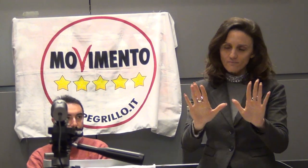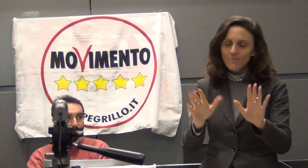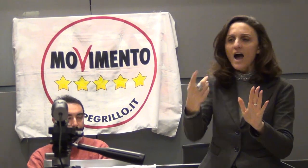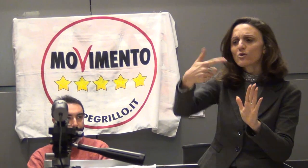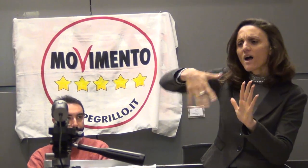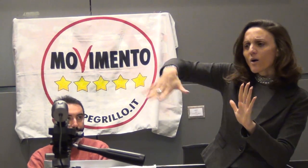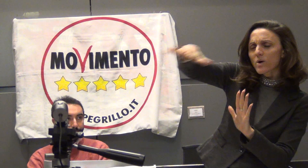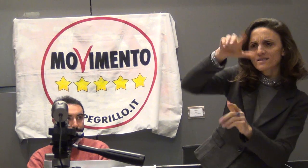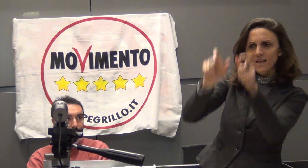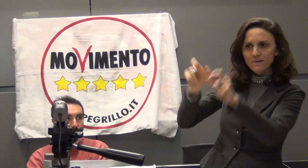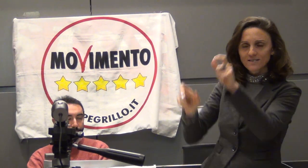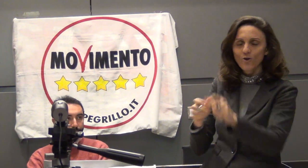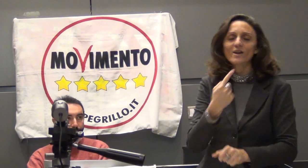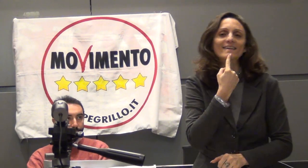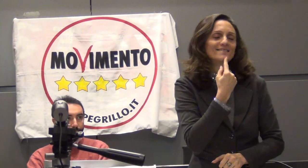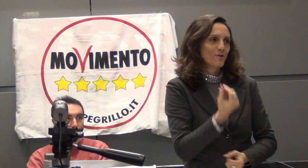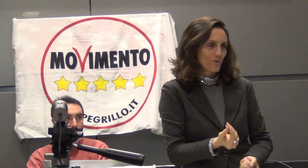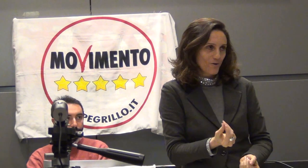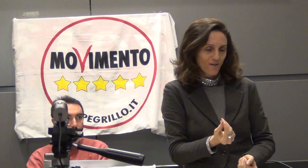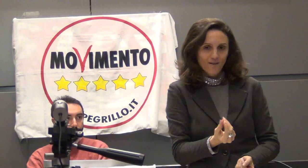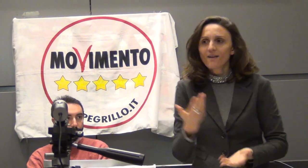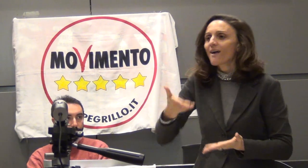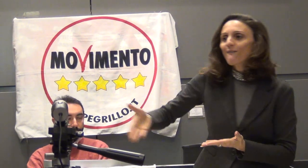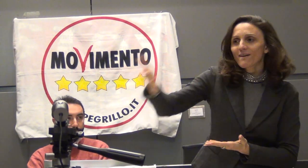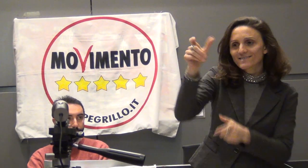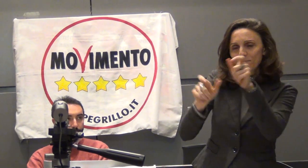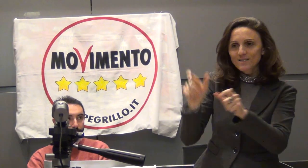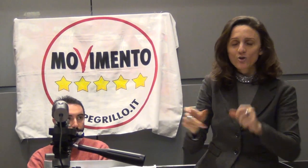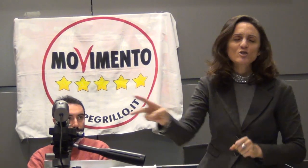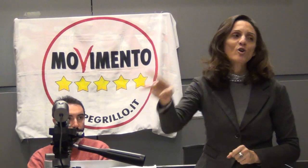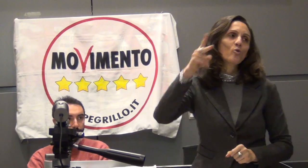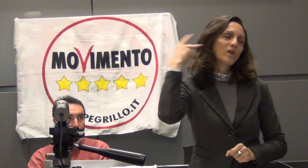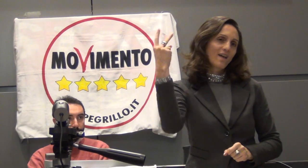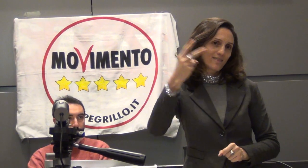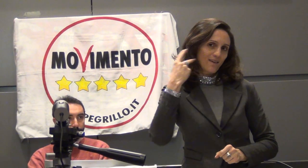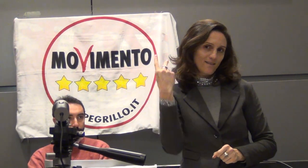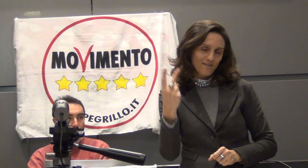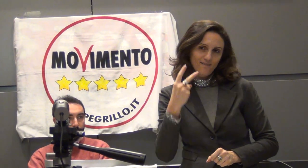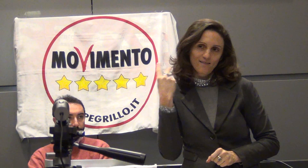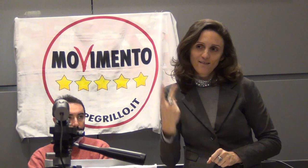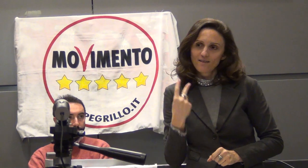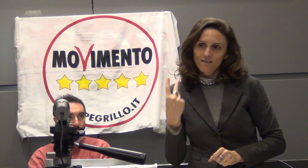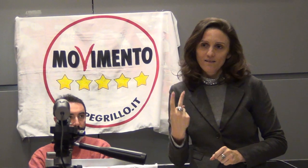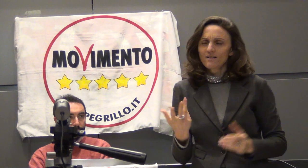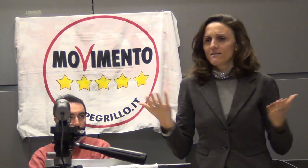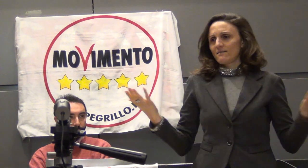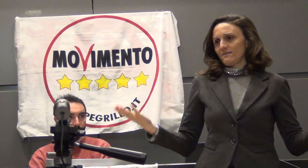insieme alle loppediste, che sono contrae alla lingua dei segni, chi sono? Queste persone sono udenti,